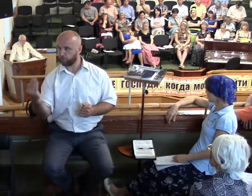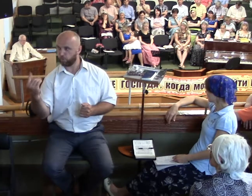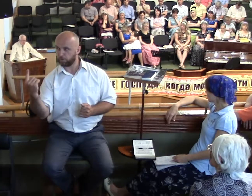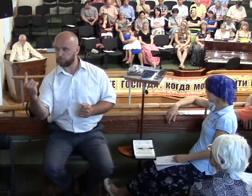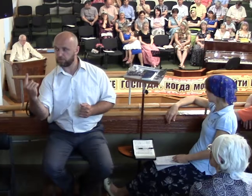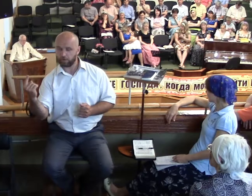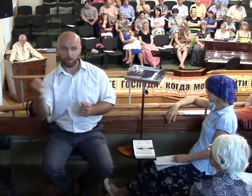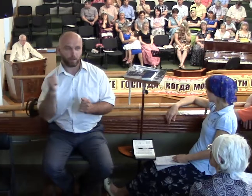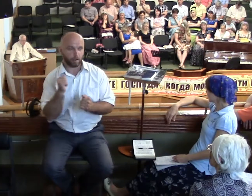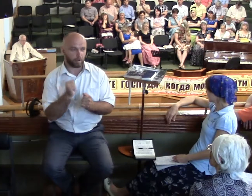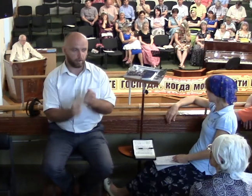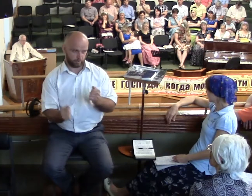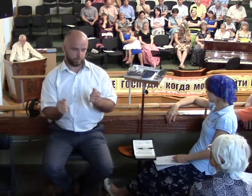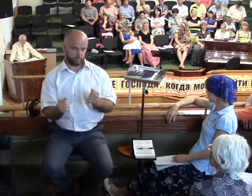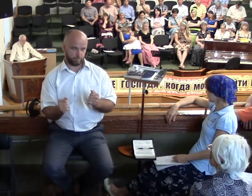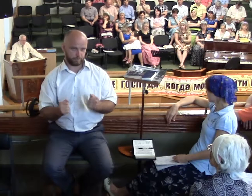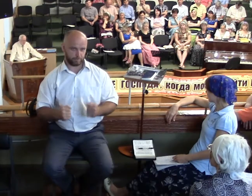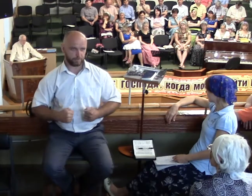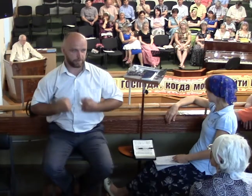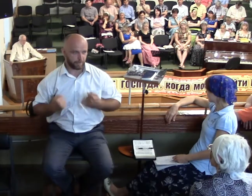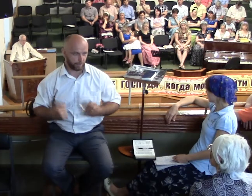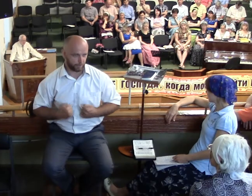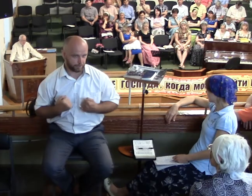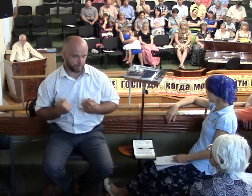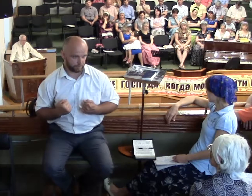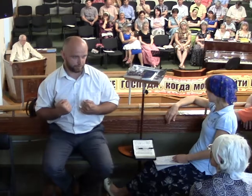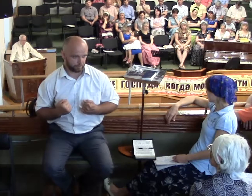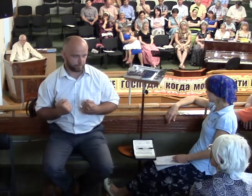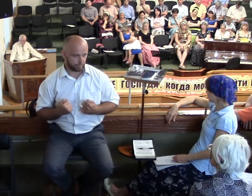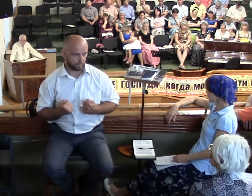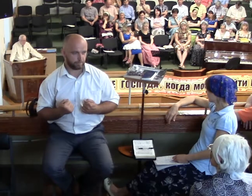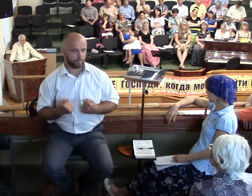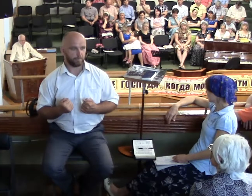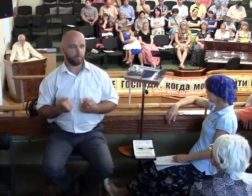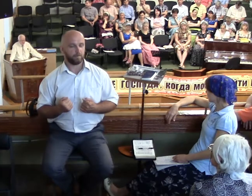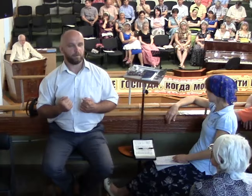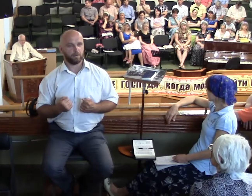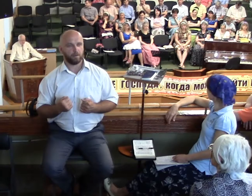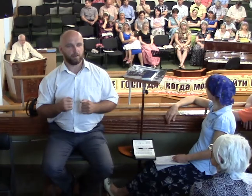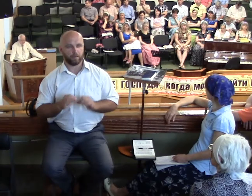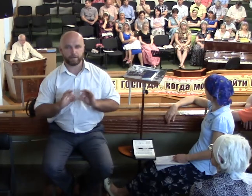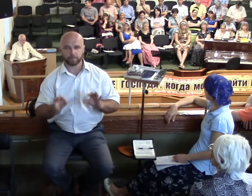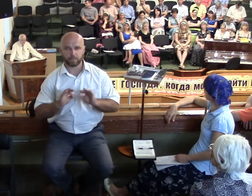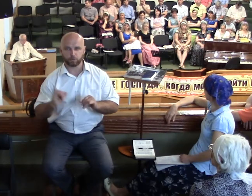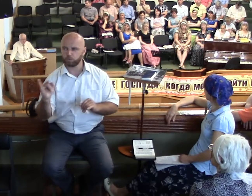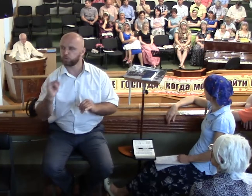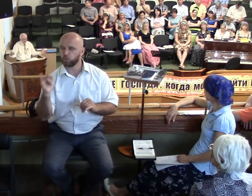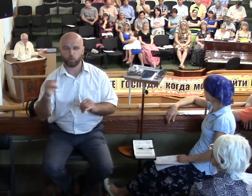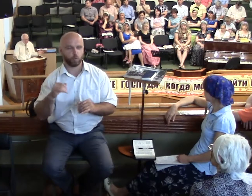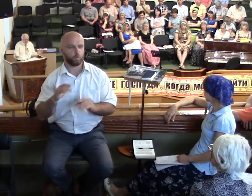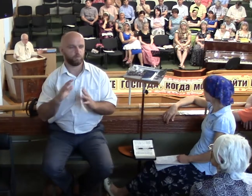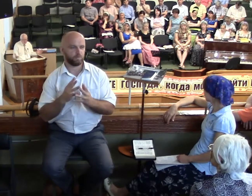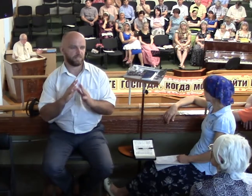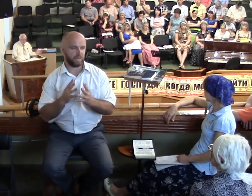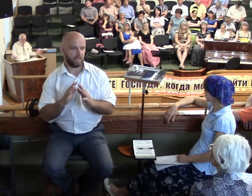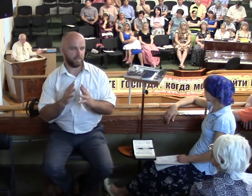я вам рассказываю, там из дома, у нас в одной семье, муж работал, у него была